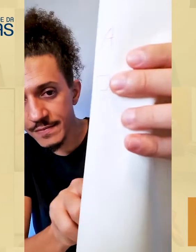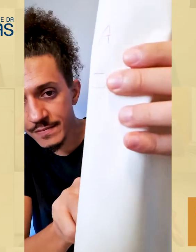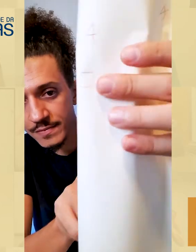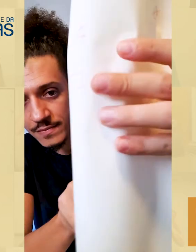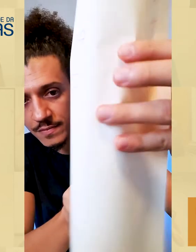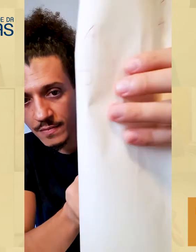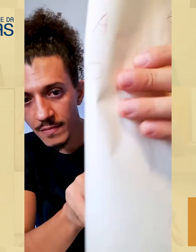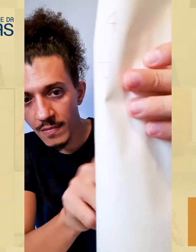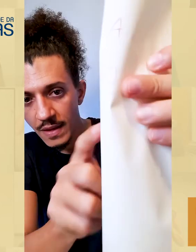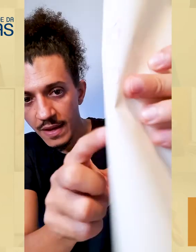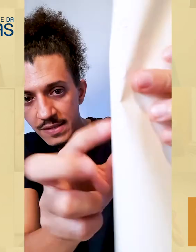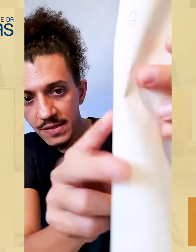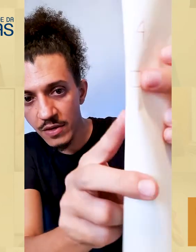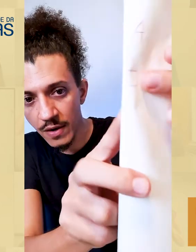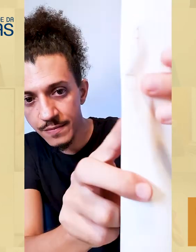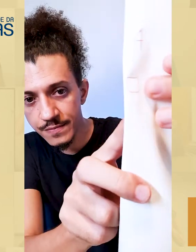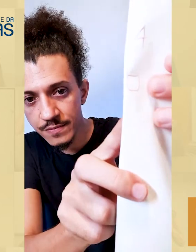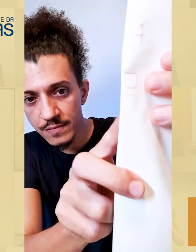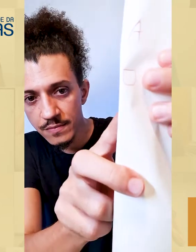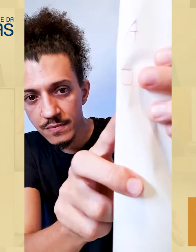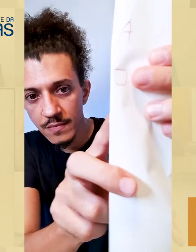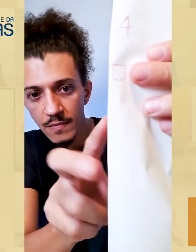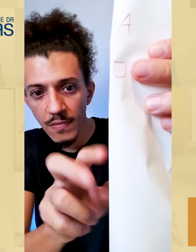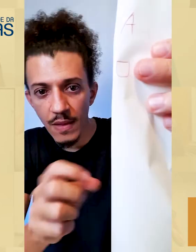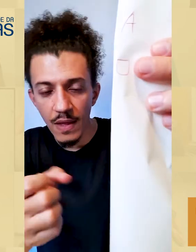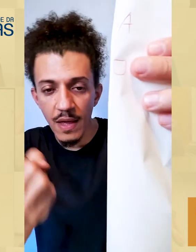sinais, esse daqui, ó,